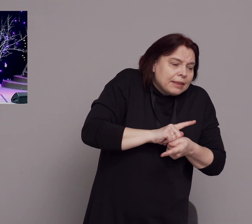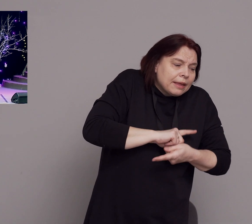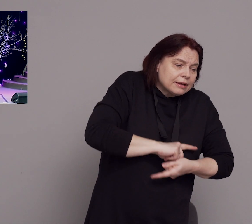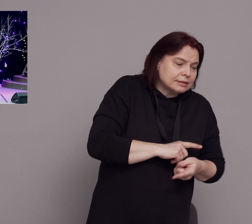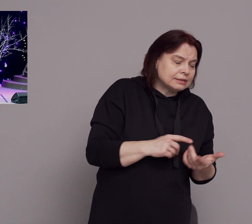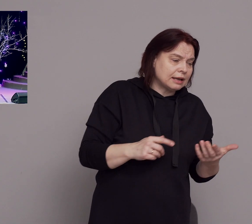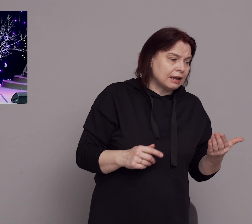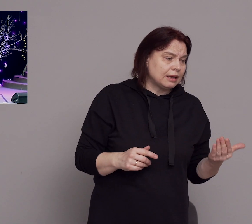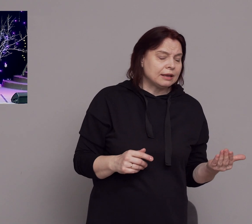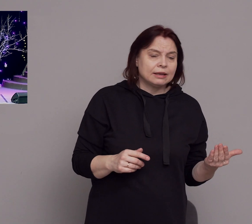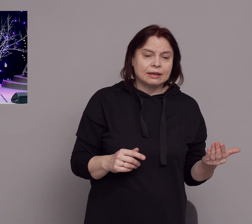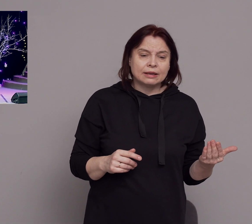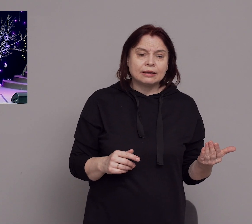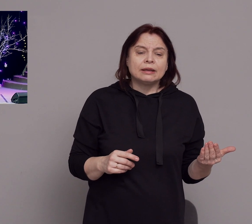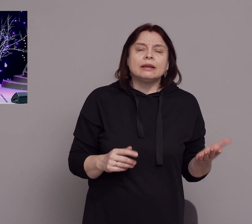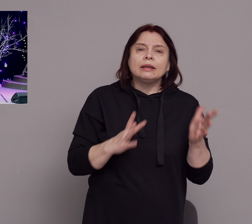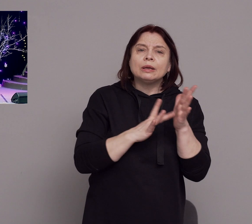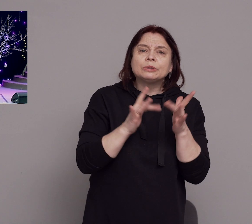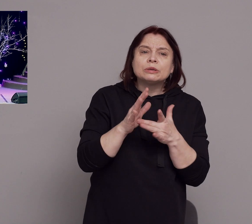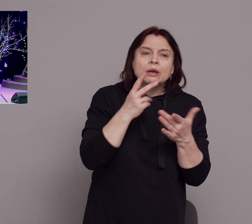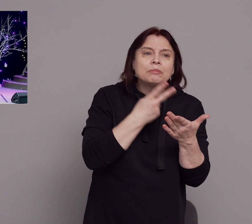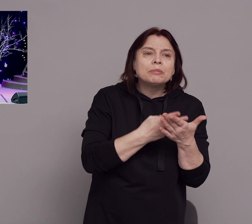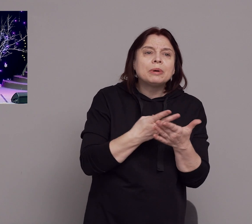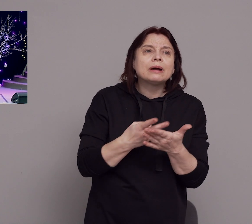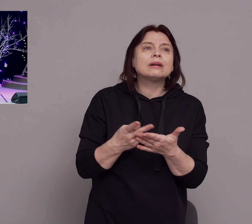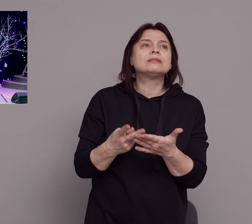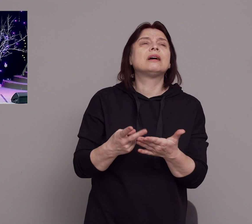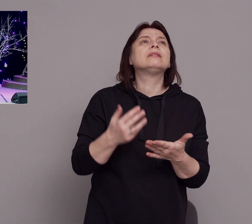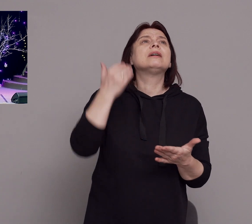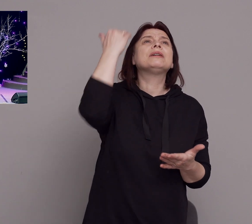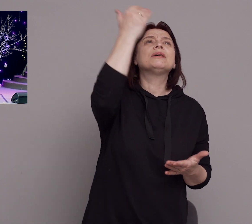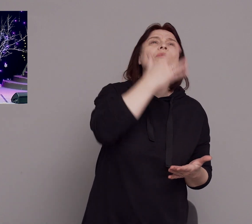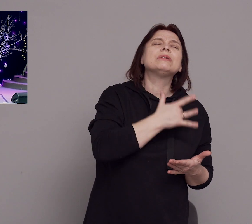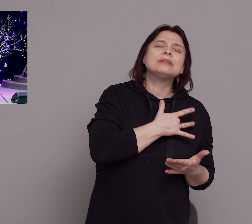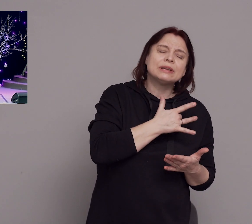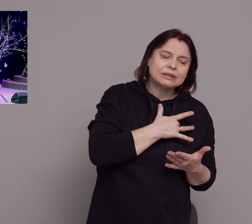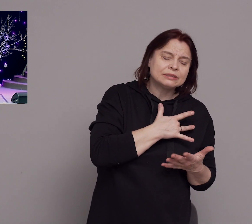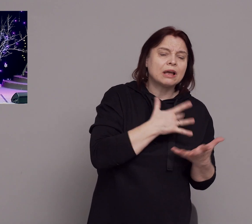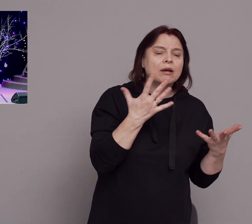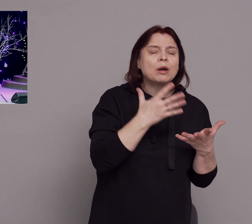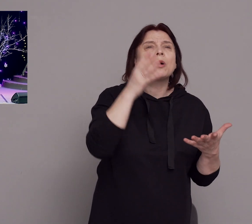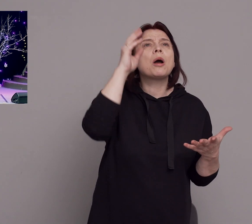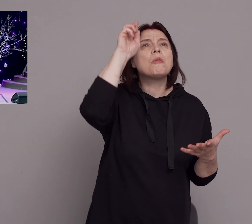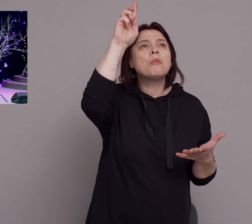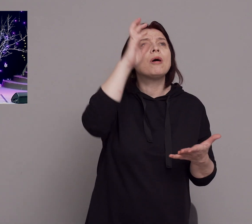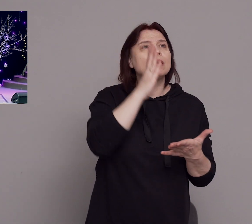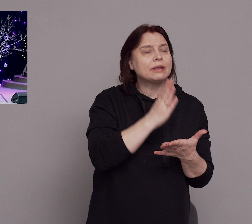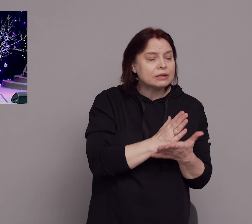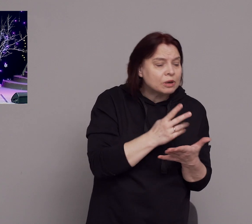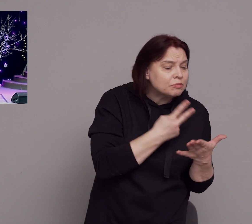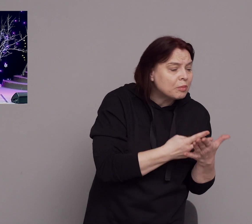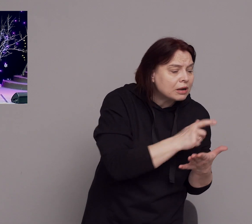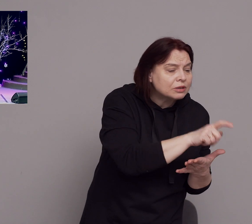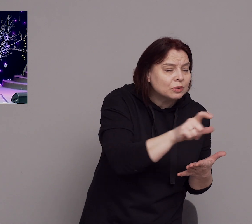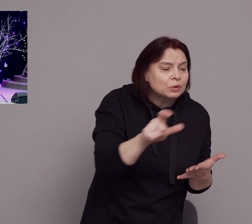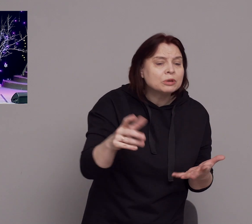воплощении Иисус показал нам сердце Бога. Он показал нам, что значит Бога. Что значит быть Богом.